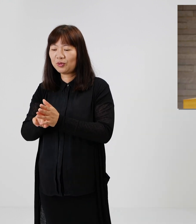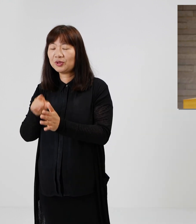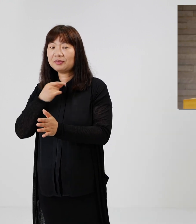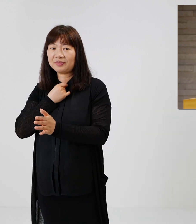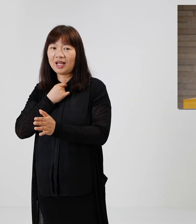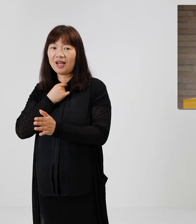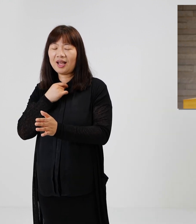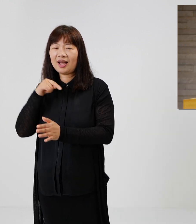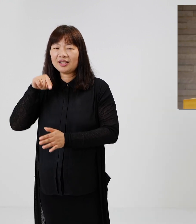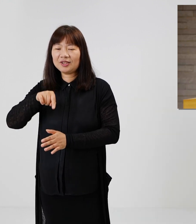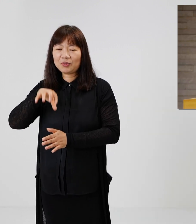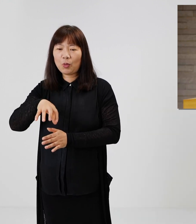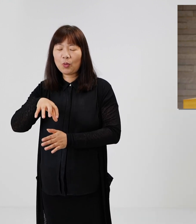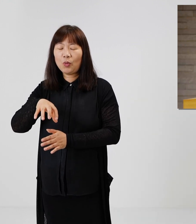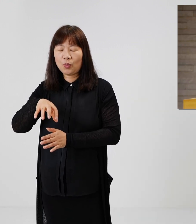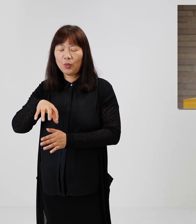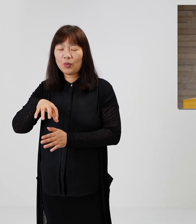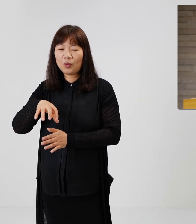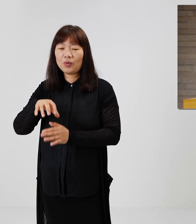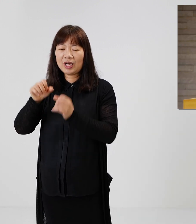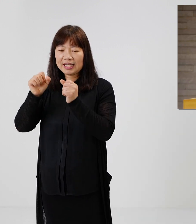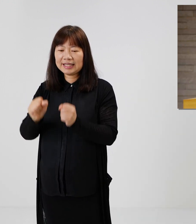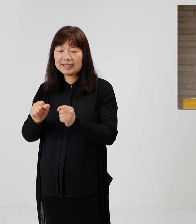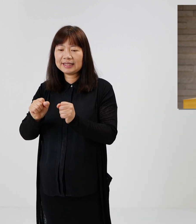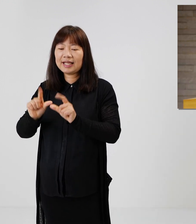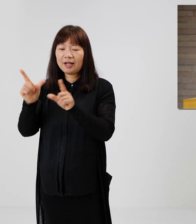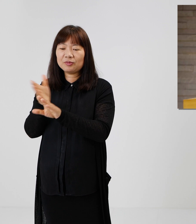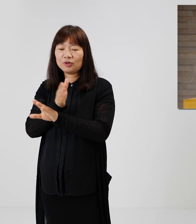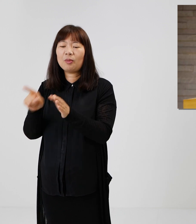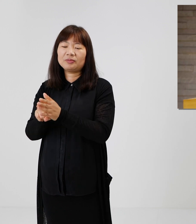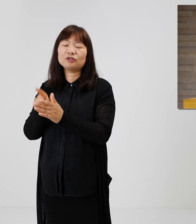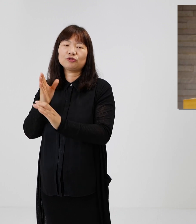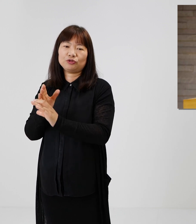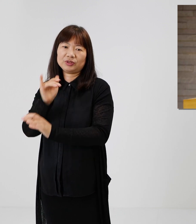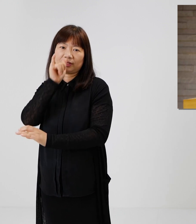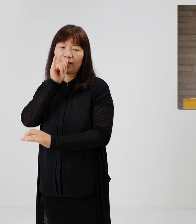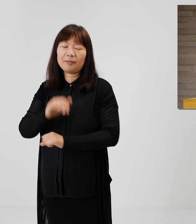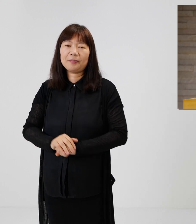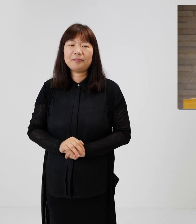돌아온 날부터 믿고 있다. 다 마저 읽어볼까요?